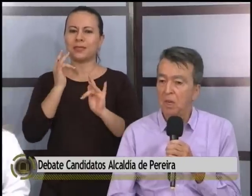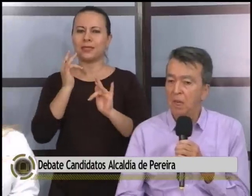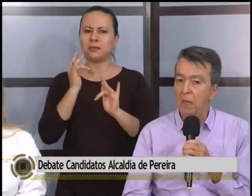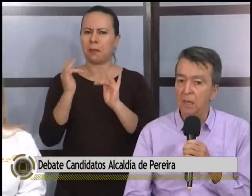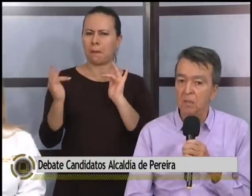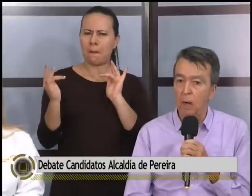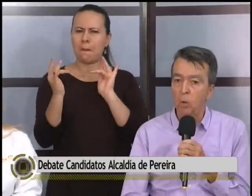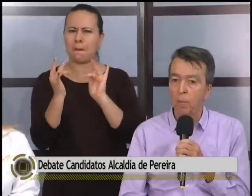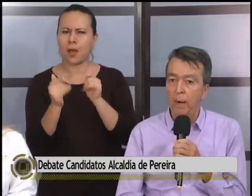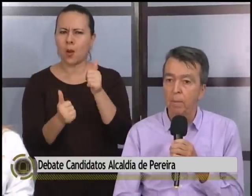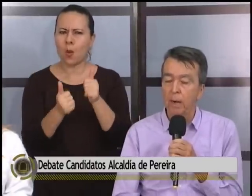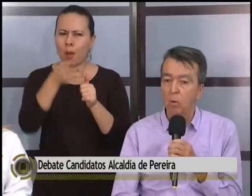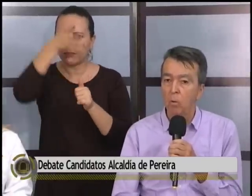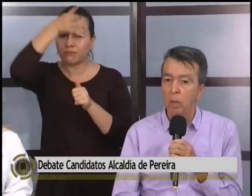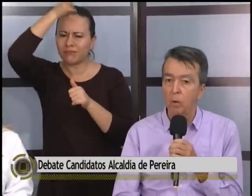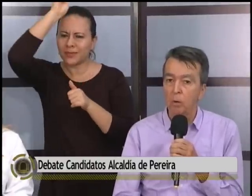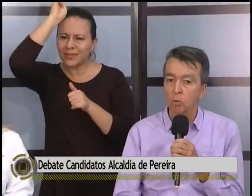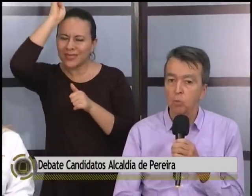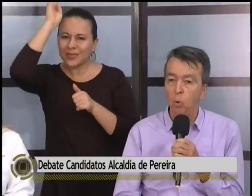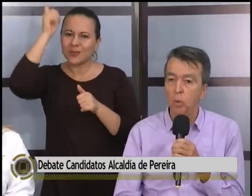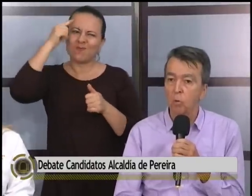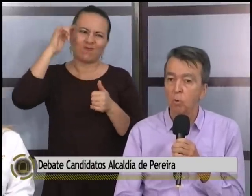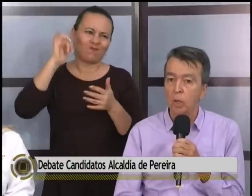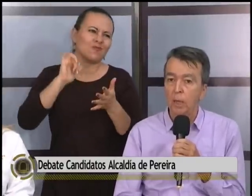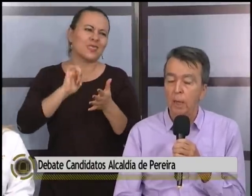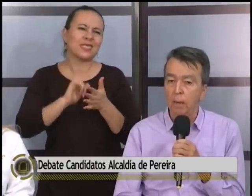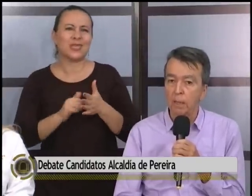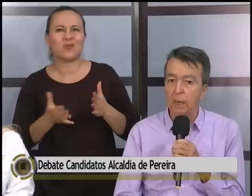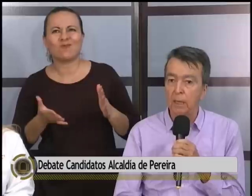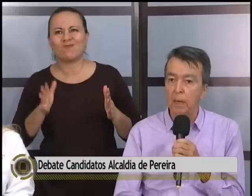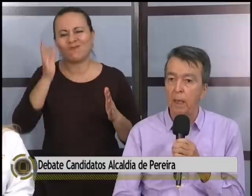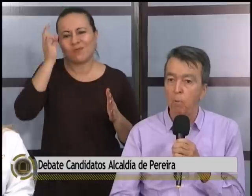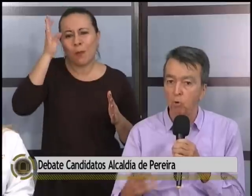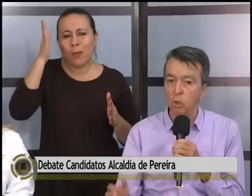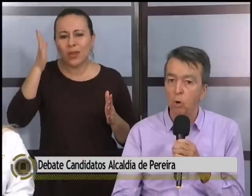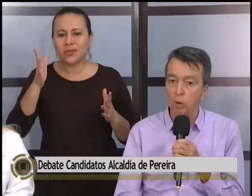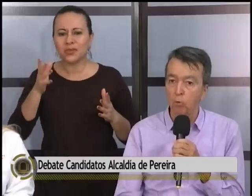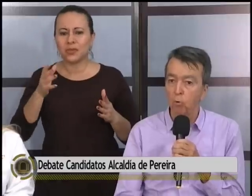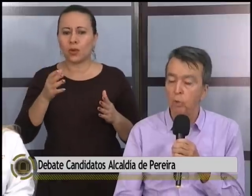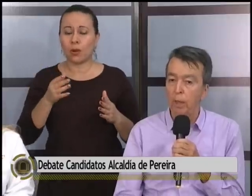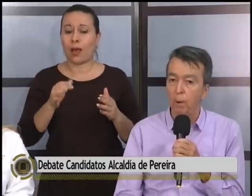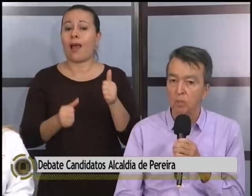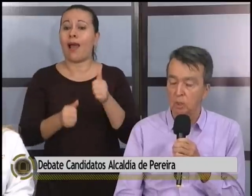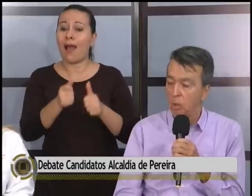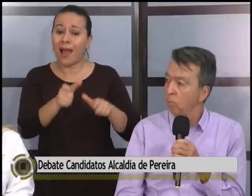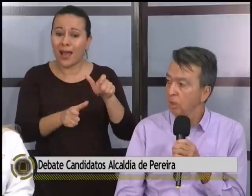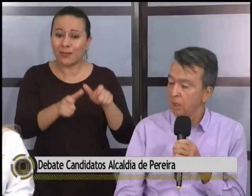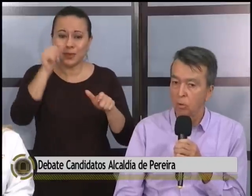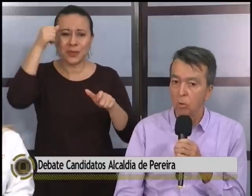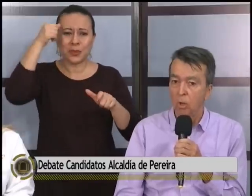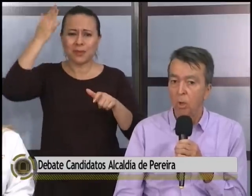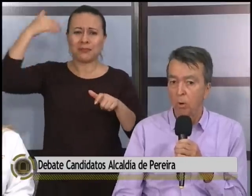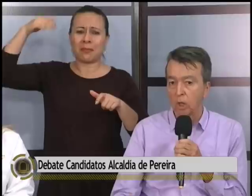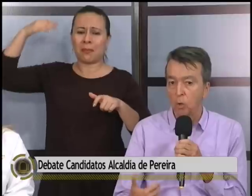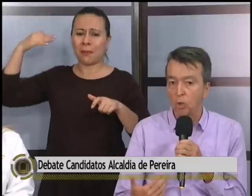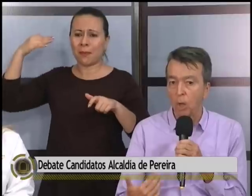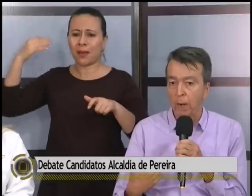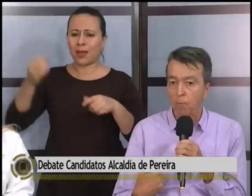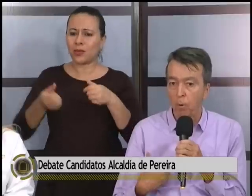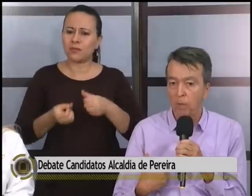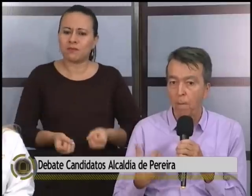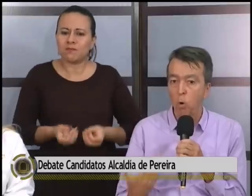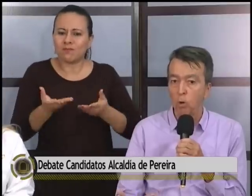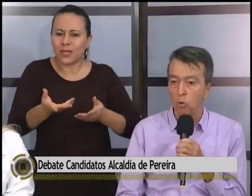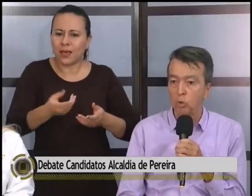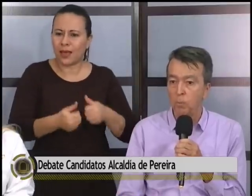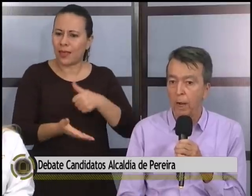yo diría que de alguna manera el manejo de los recursos públicos en materia de la devolución de los recursos de valorización, un acierto, porque eso de todas maneras